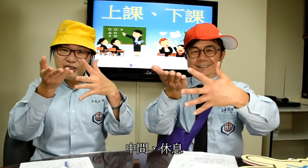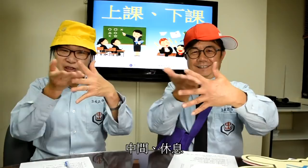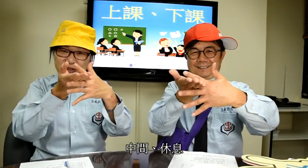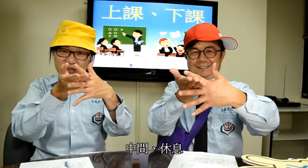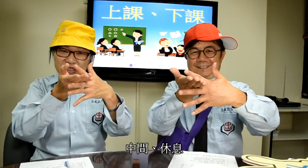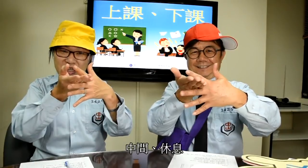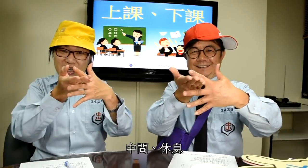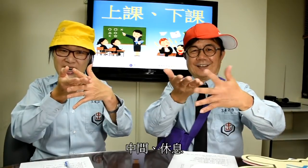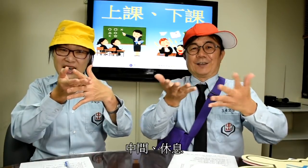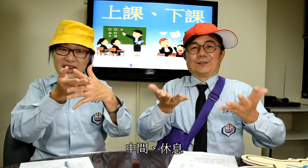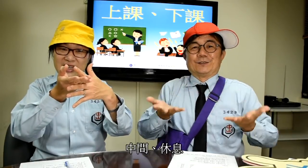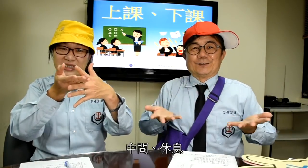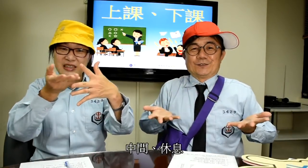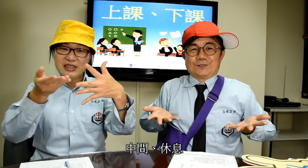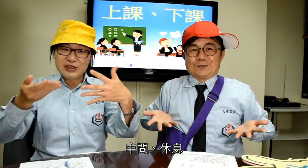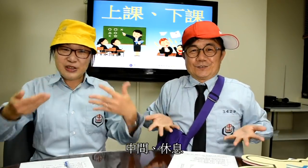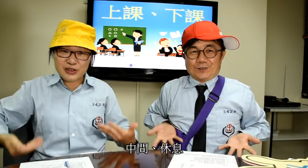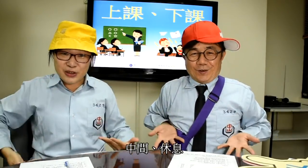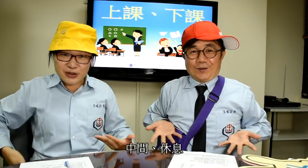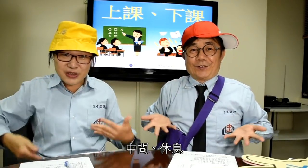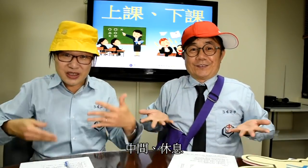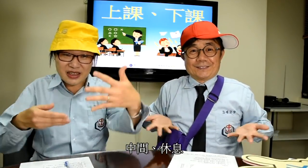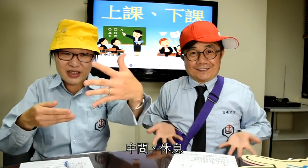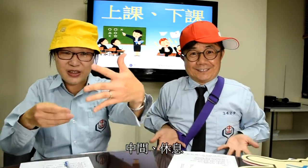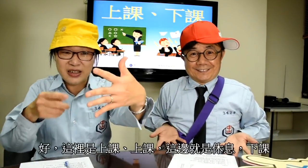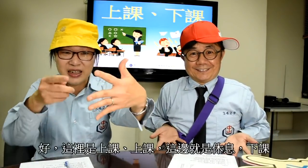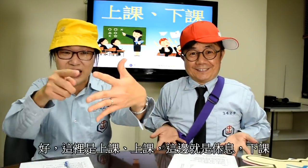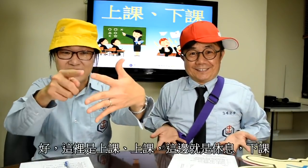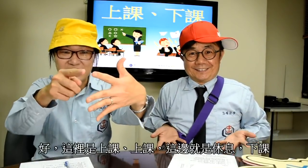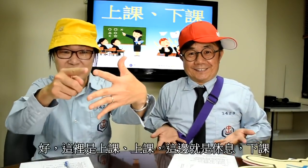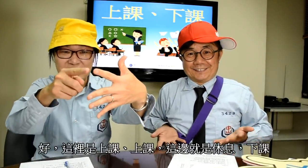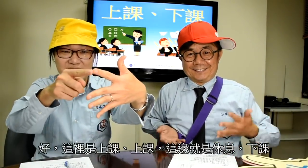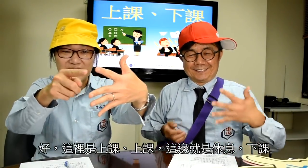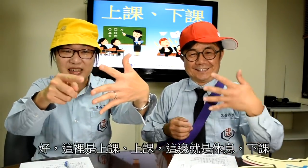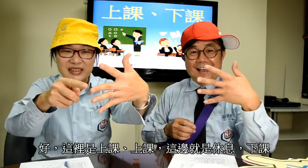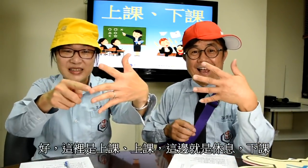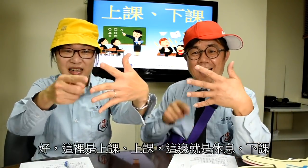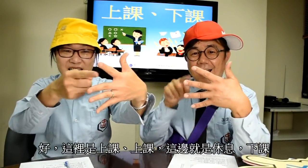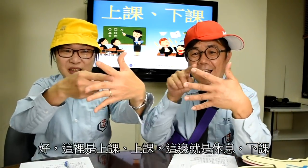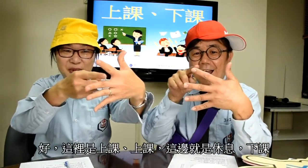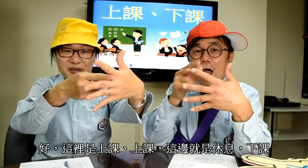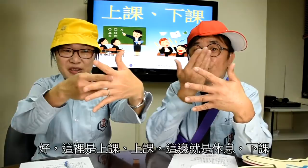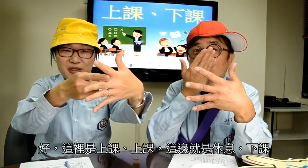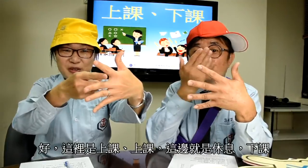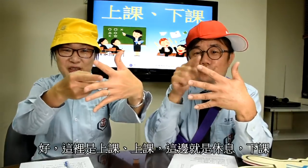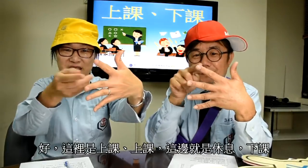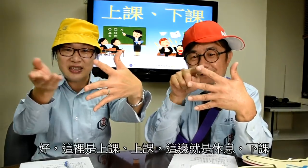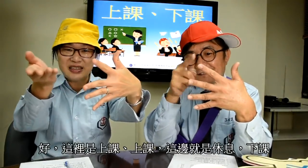中间休息，好，这里是上课，上课，这边就是休息，下课，